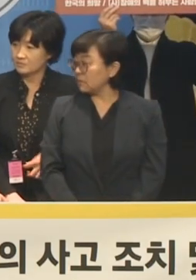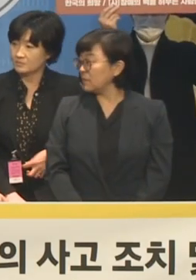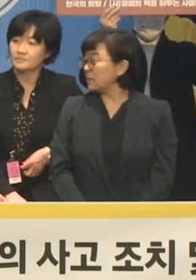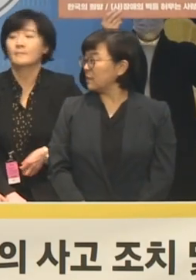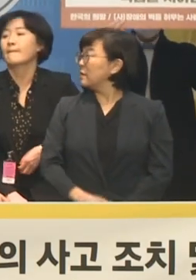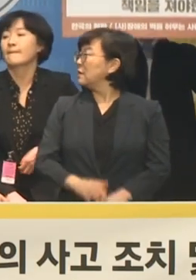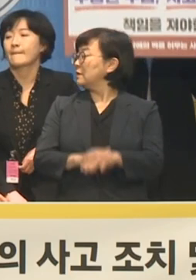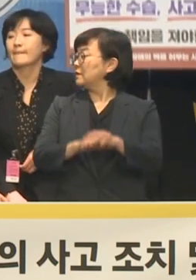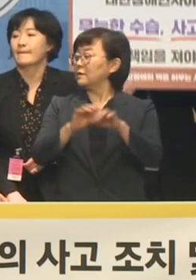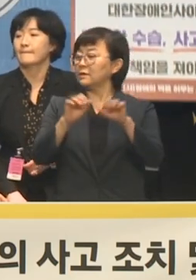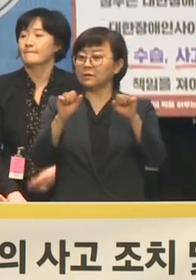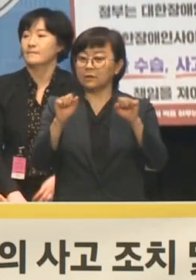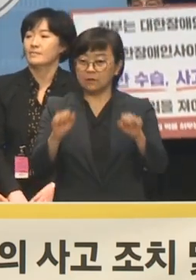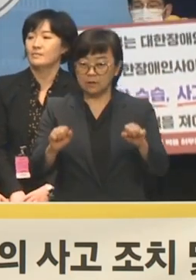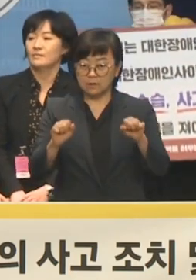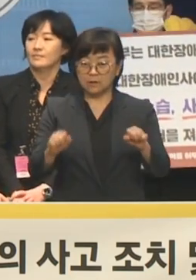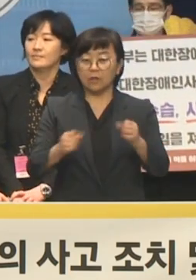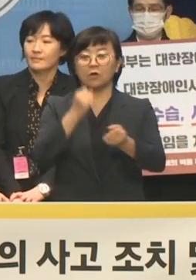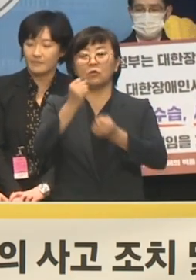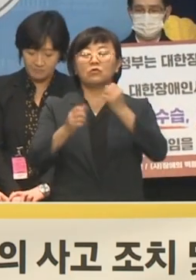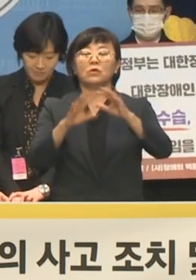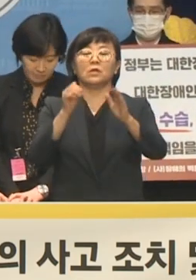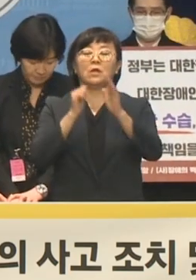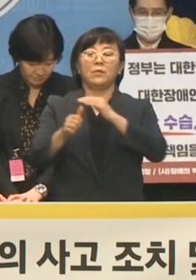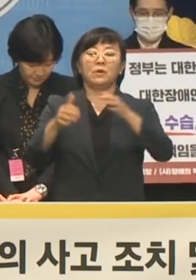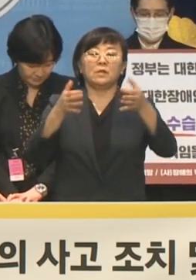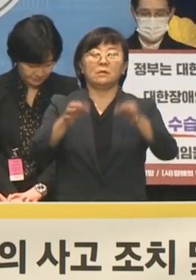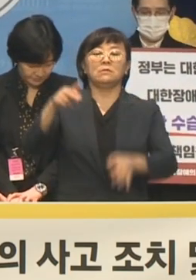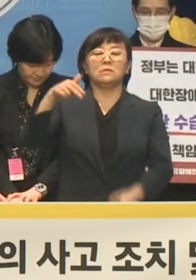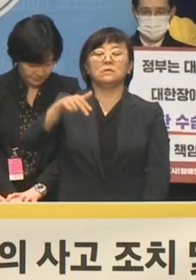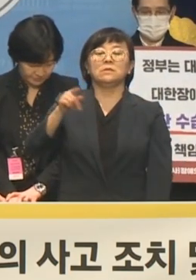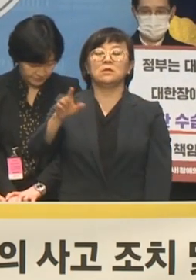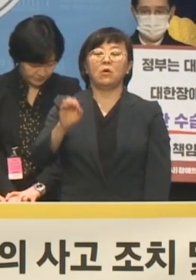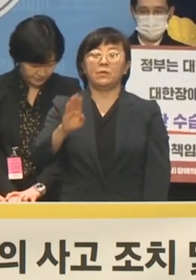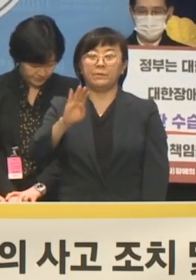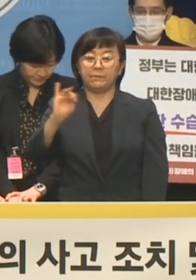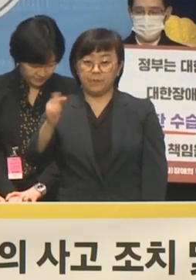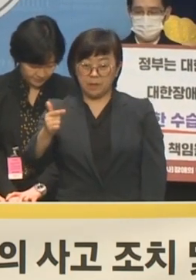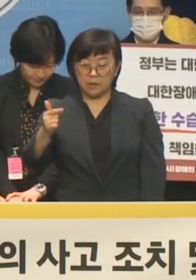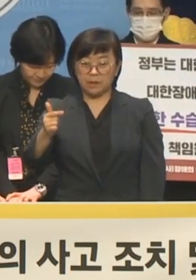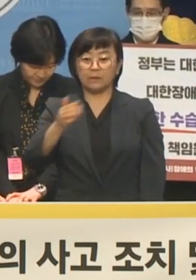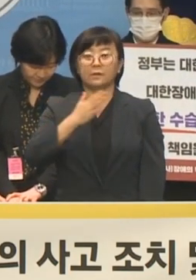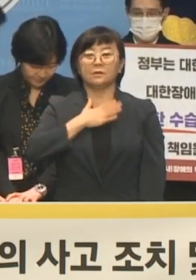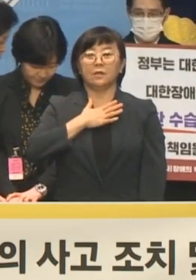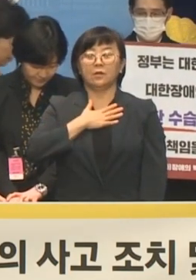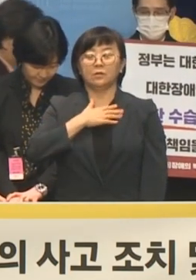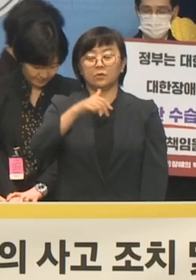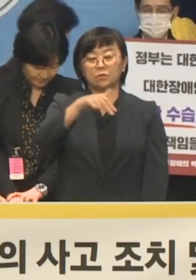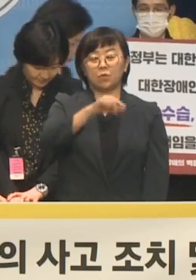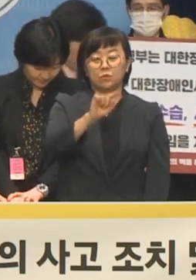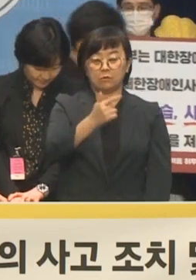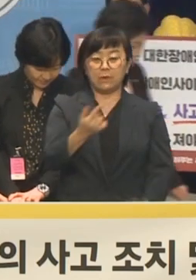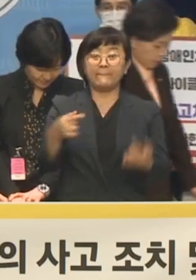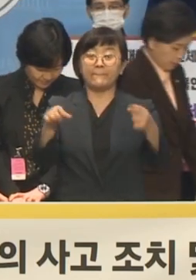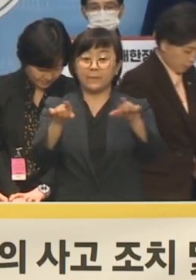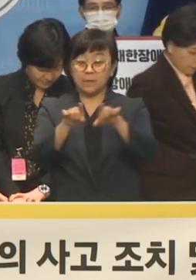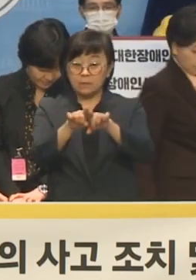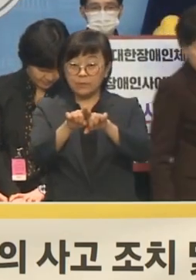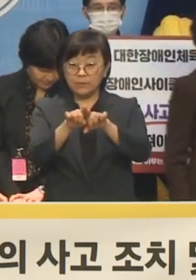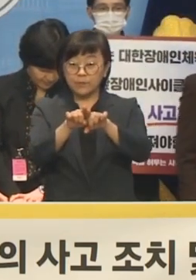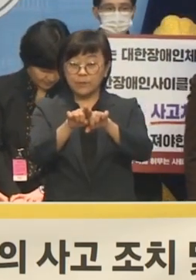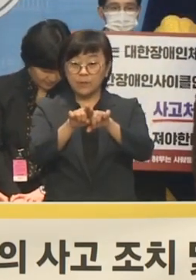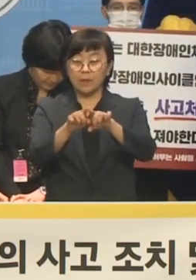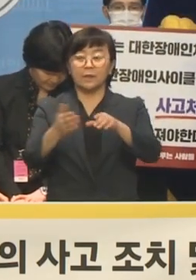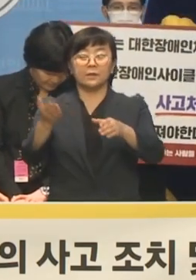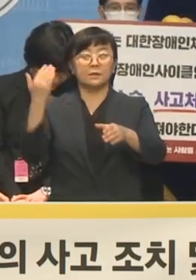안녕하세요. 텐덤 사이클 국가대표 김정빈입니다. 저는 조선 파일럿과